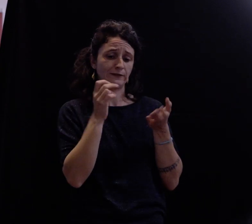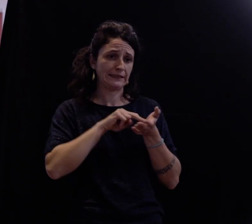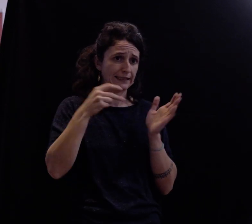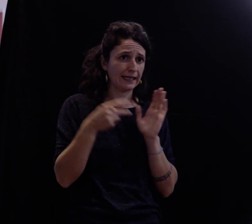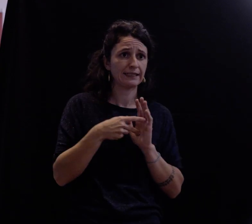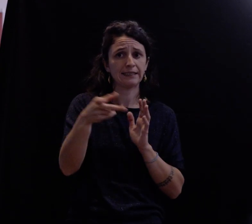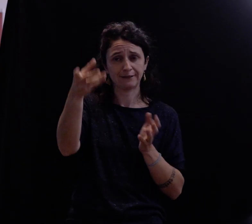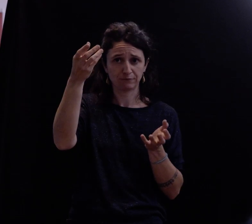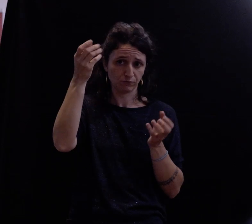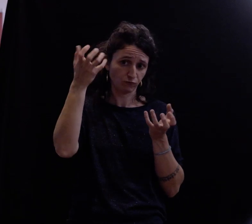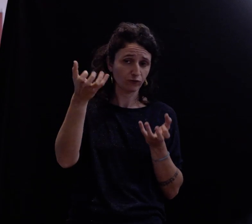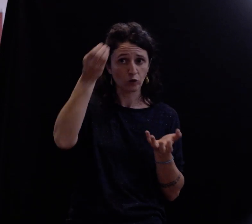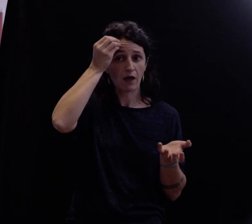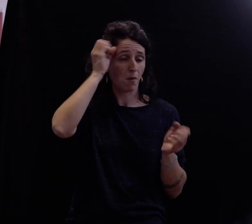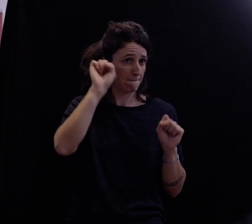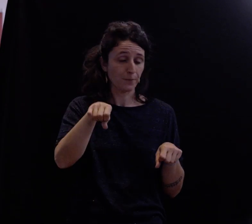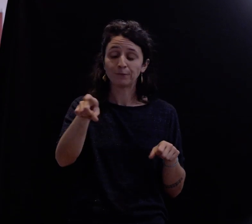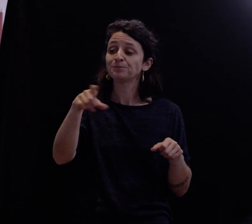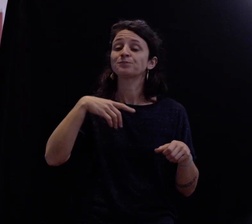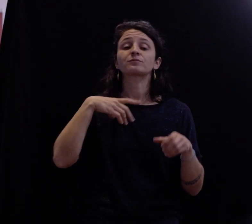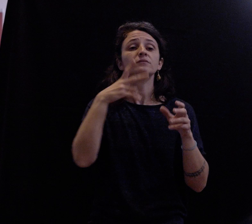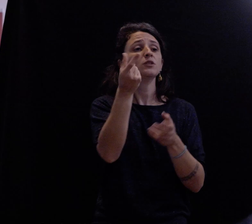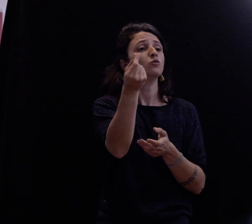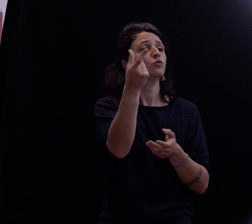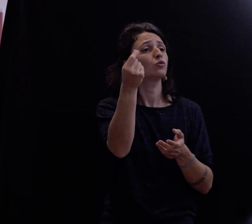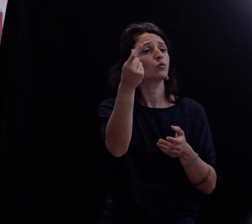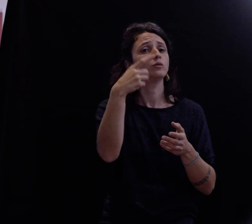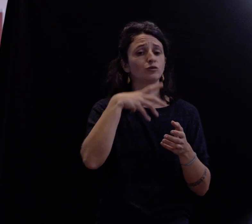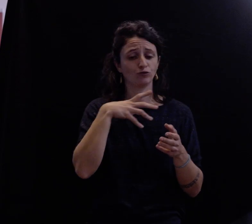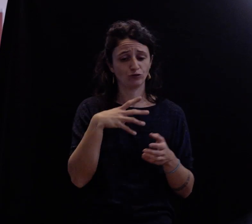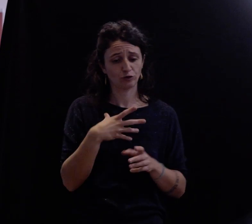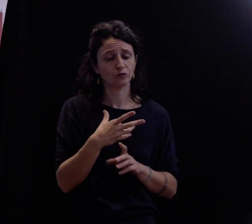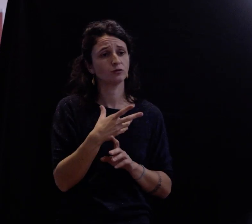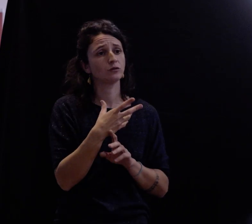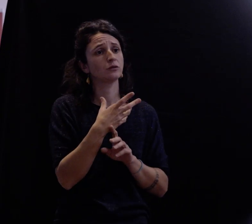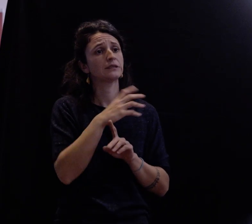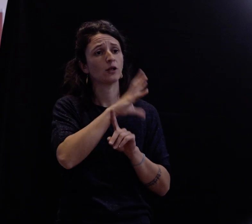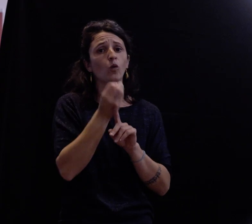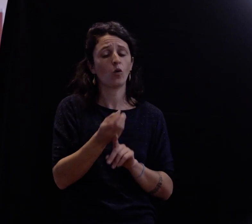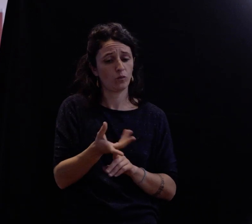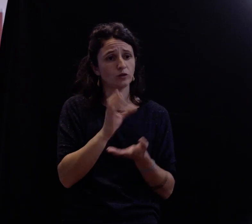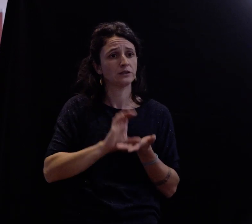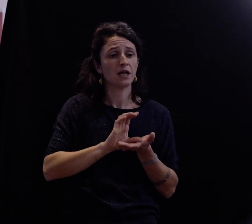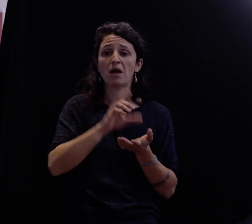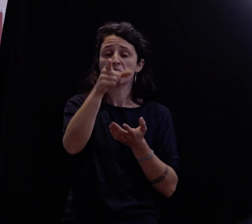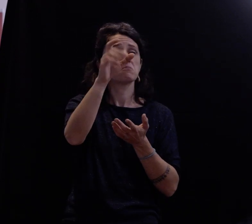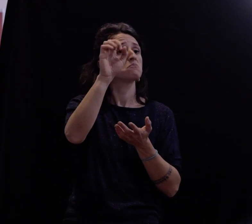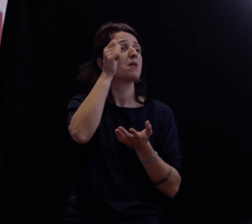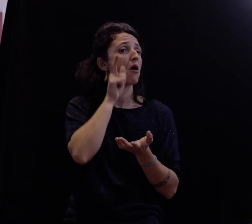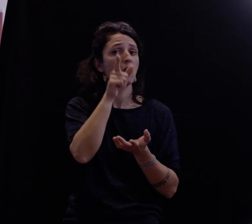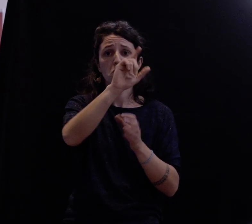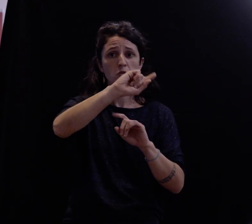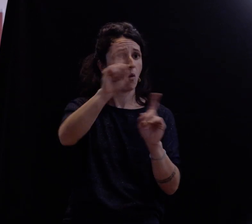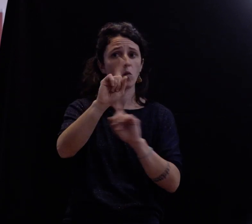deux situations. On a ce couple qui a un enfant atteint de syndrome, aucun des deux n'est porteur. Et donc, on va pouvoir proposer au